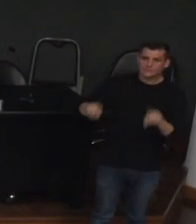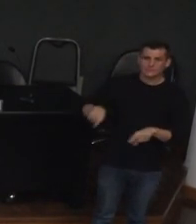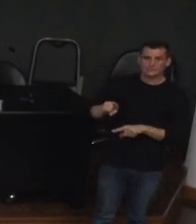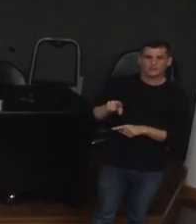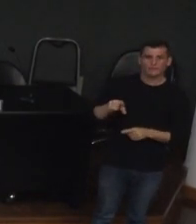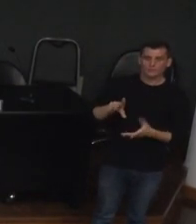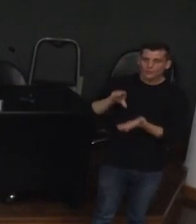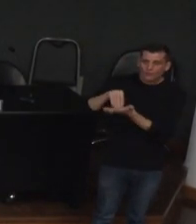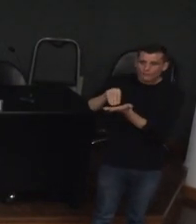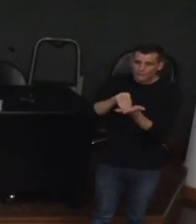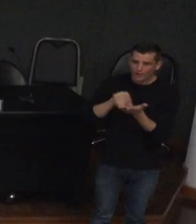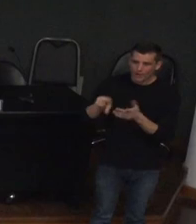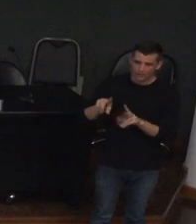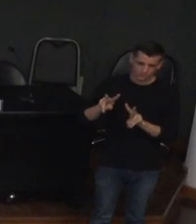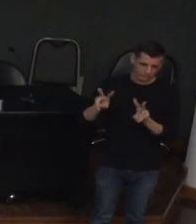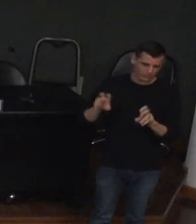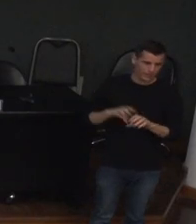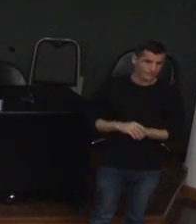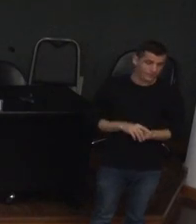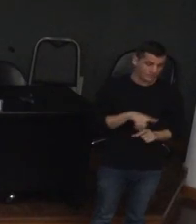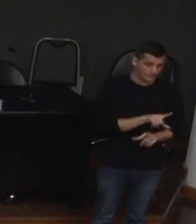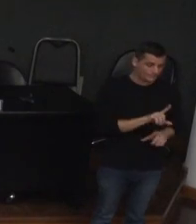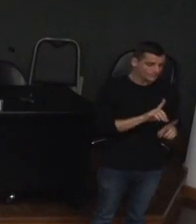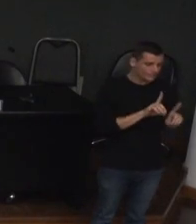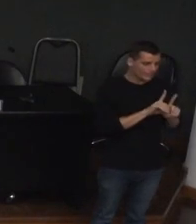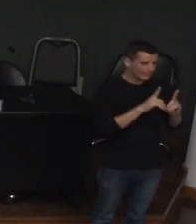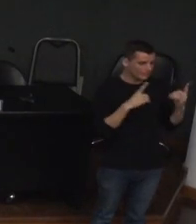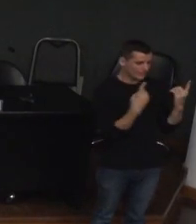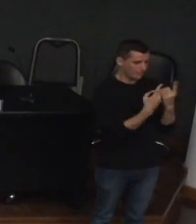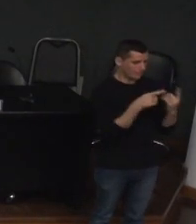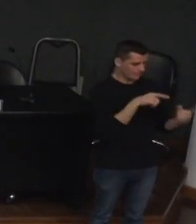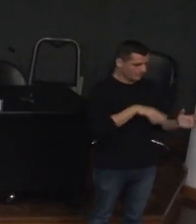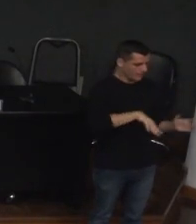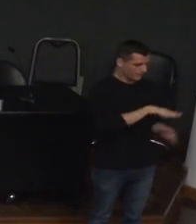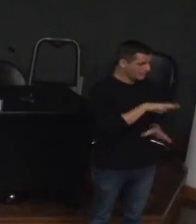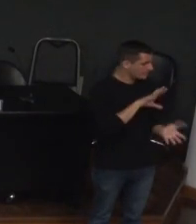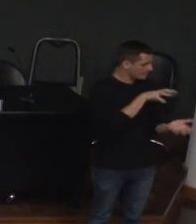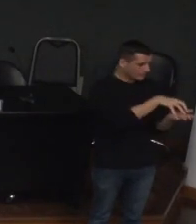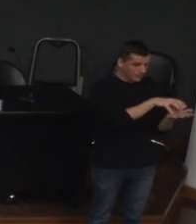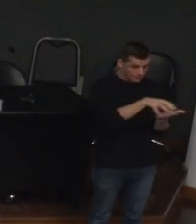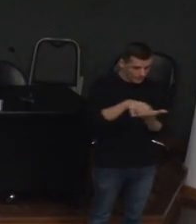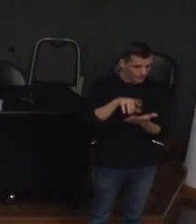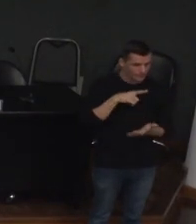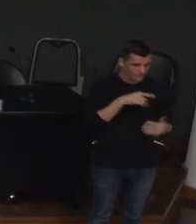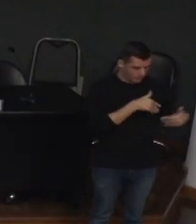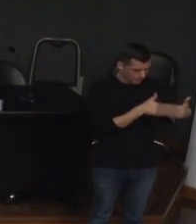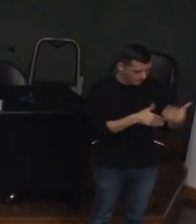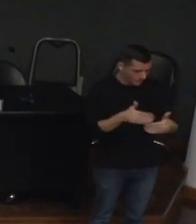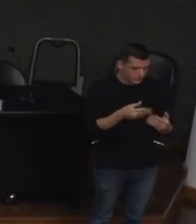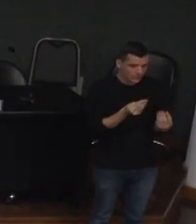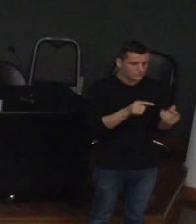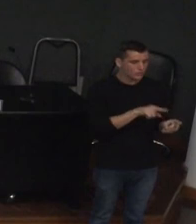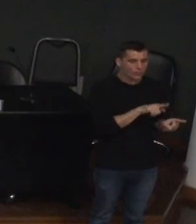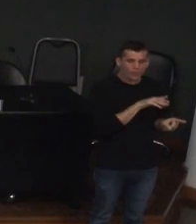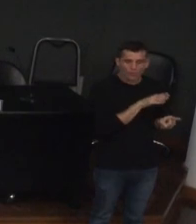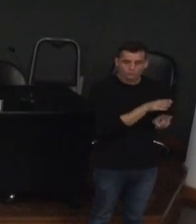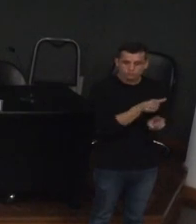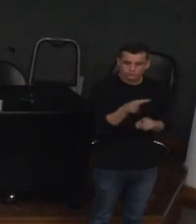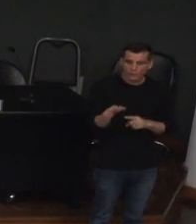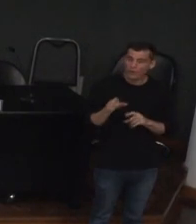O departamento, a gente incluiu todos os departamentos pelo qual esse processo pode passar, desde